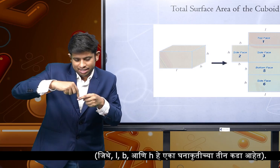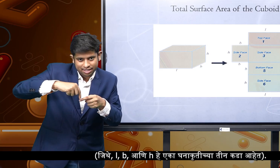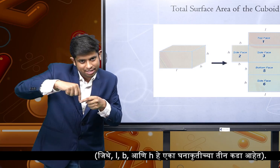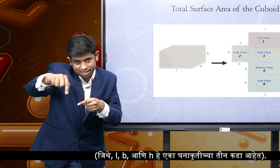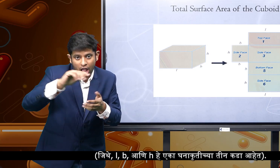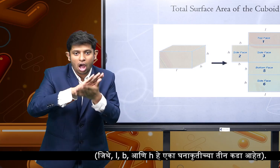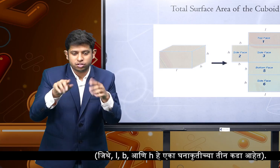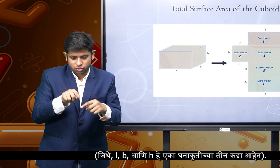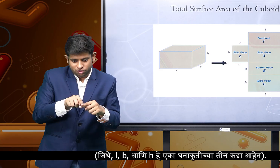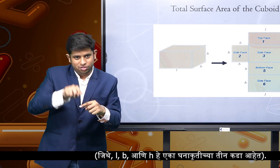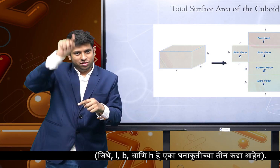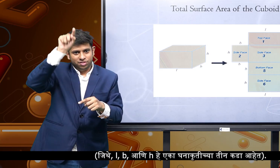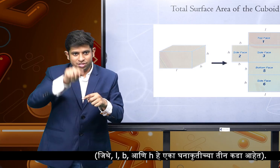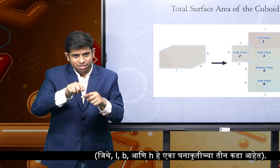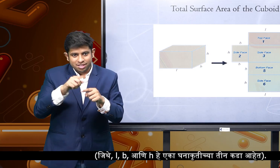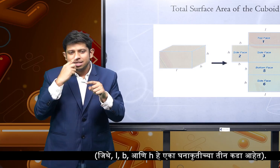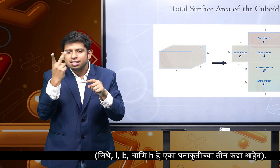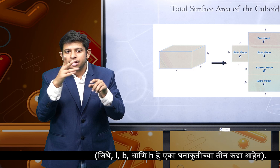हे एका घनाकृतीच्या 3 कडा आहेत.